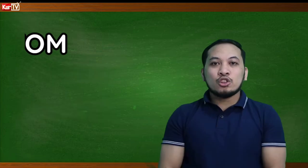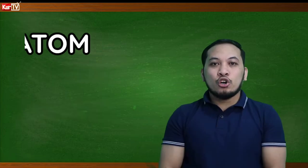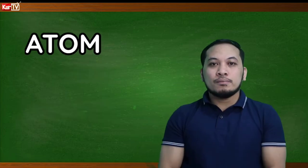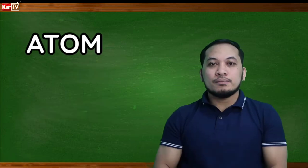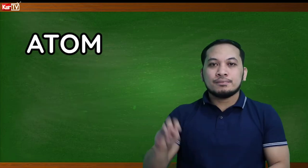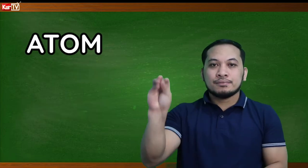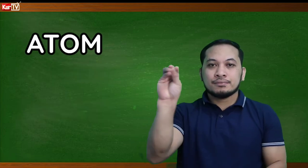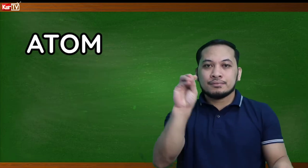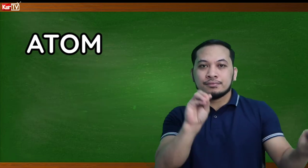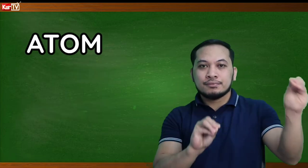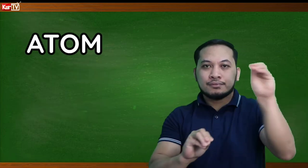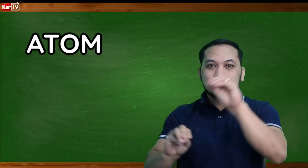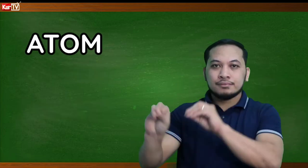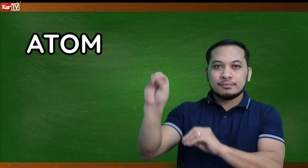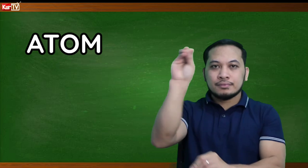Atom.